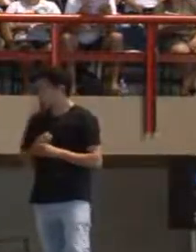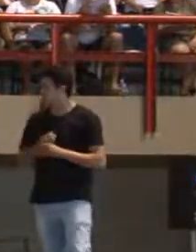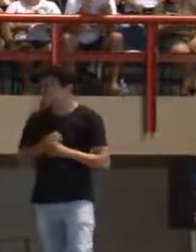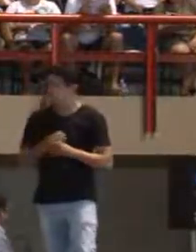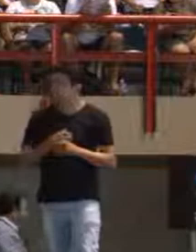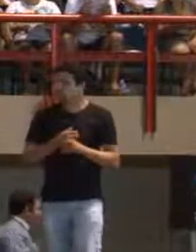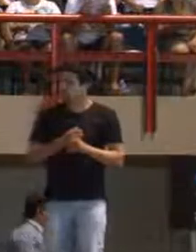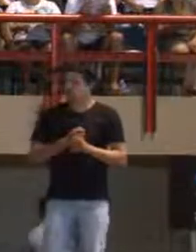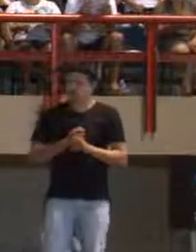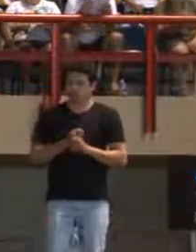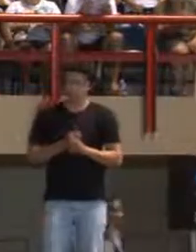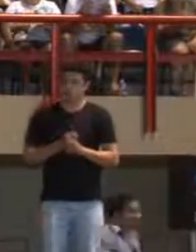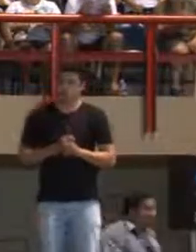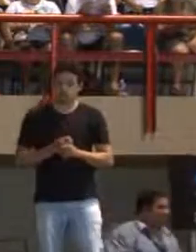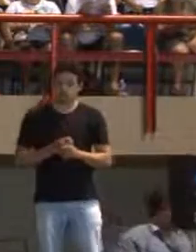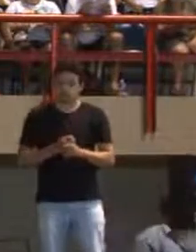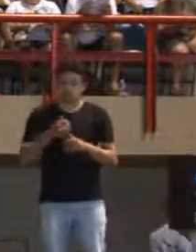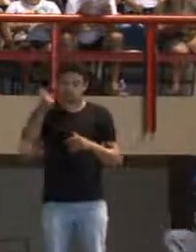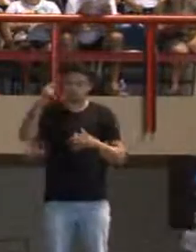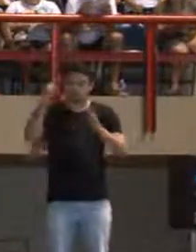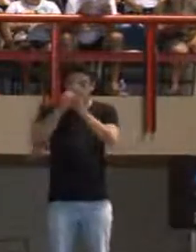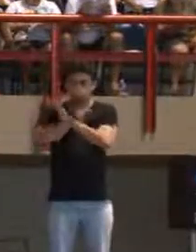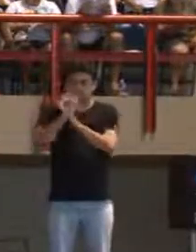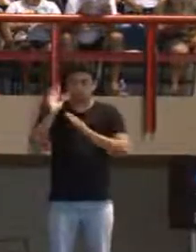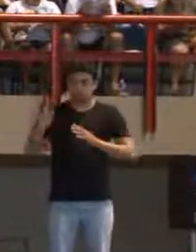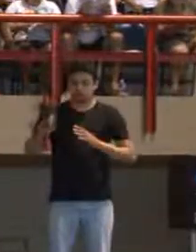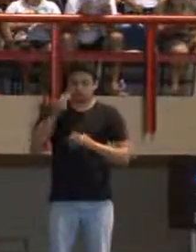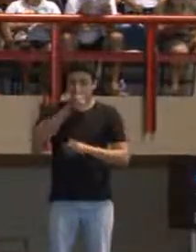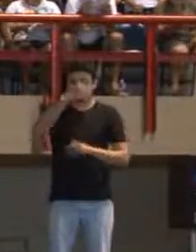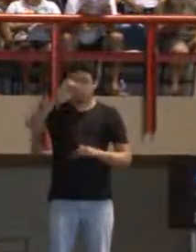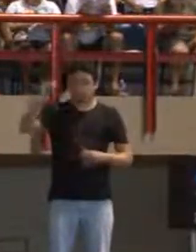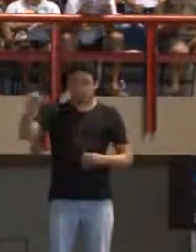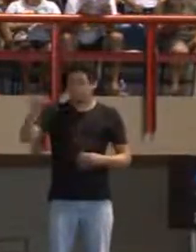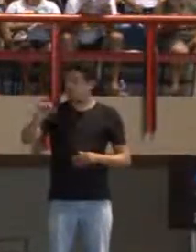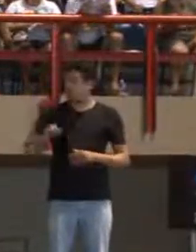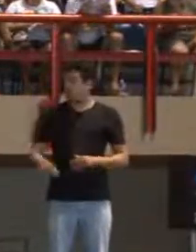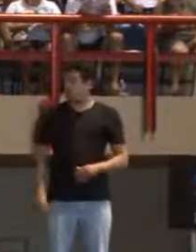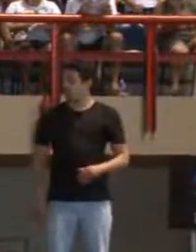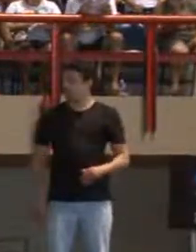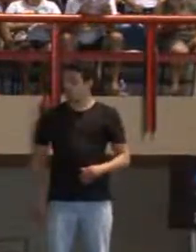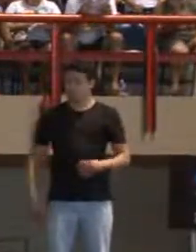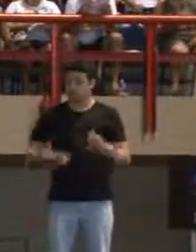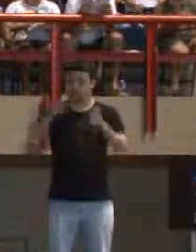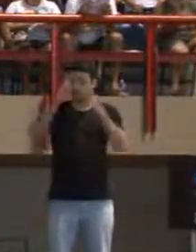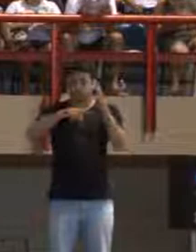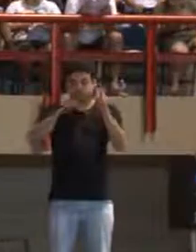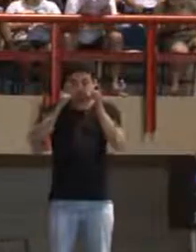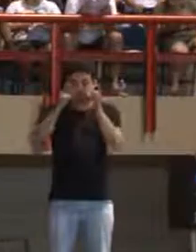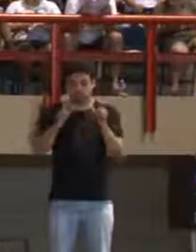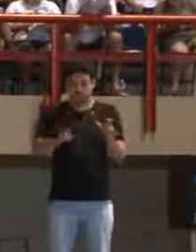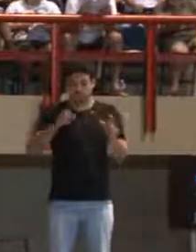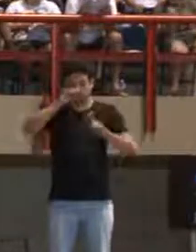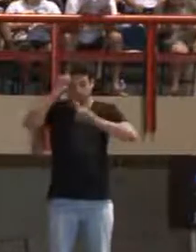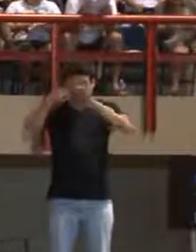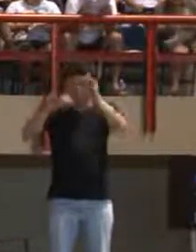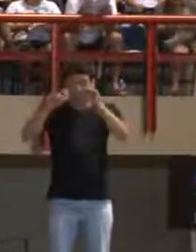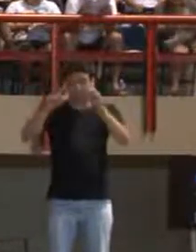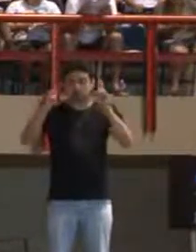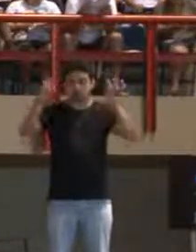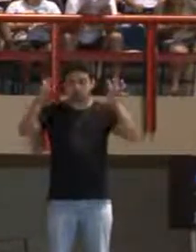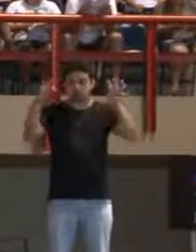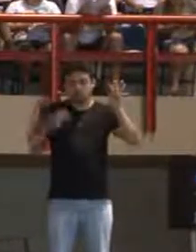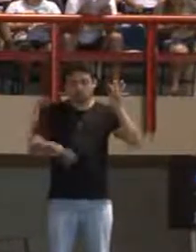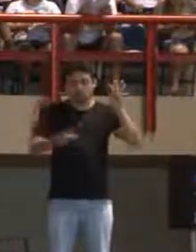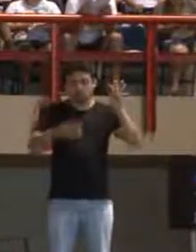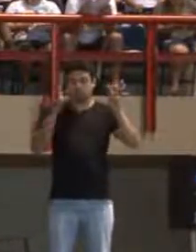né? Primeira questão, lá na página 108. Leia com atenção as ideias sobre a matriz